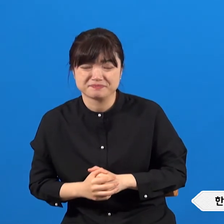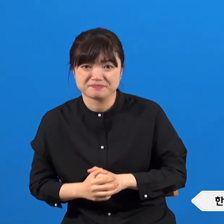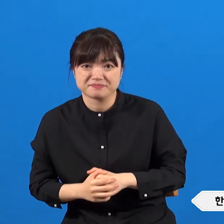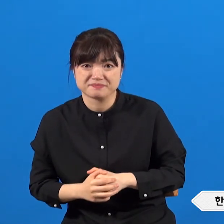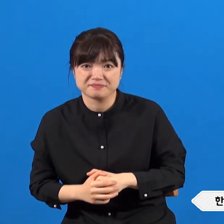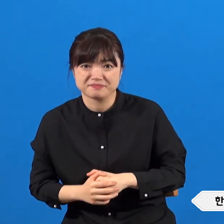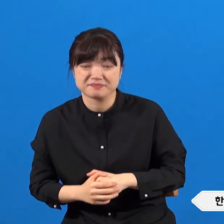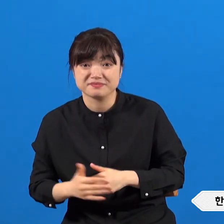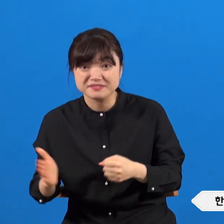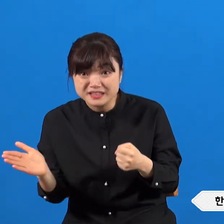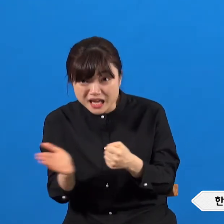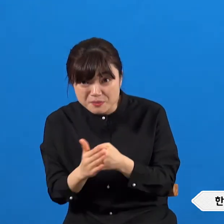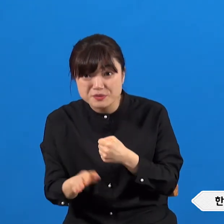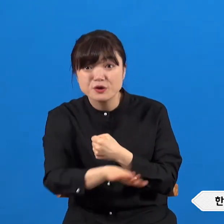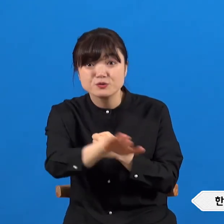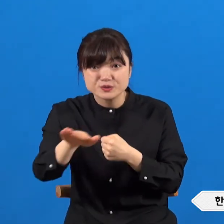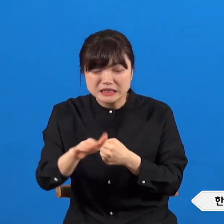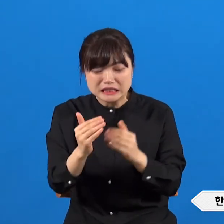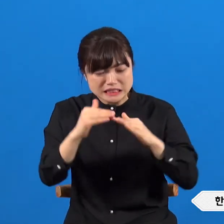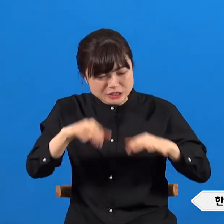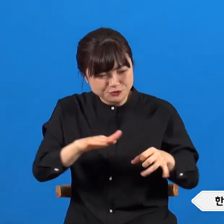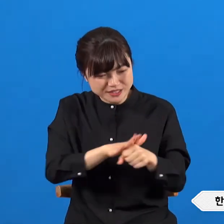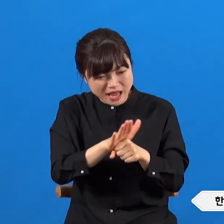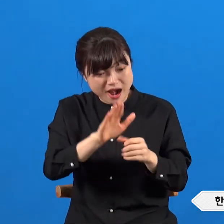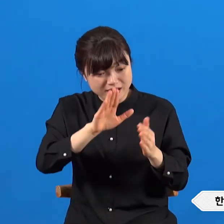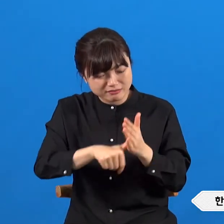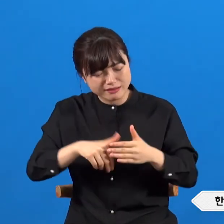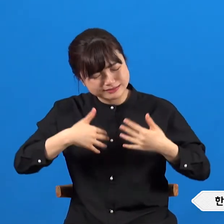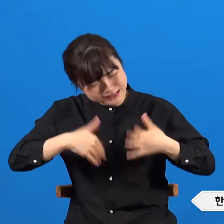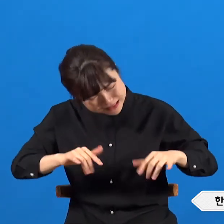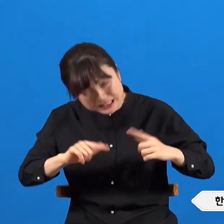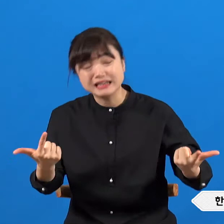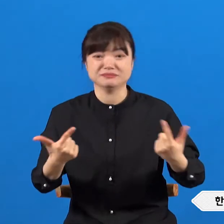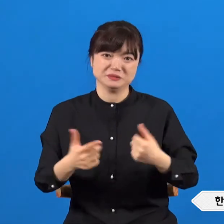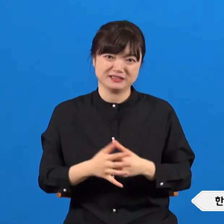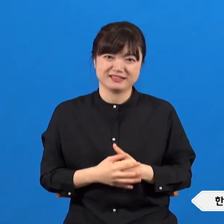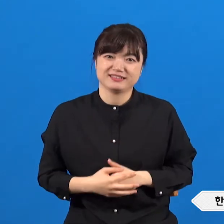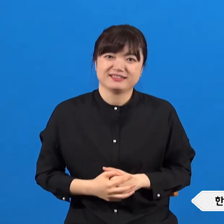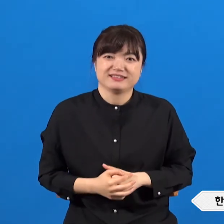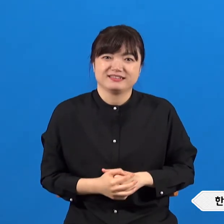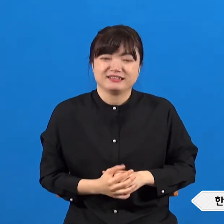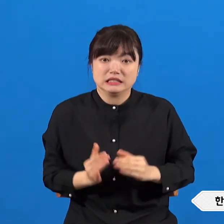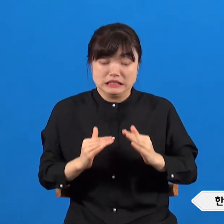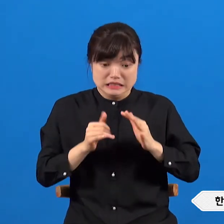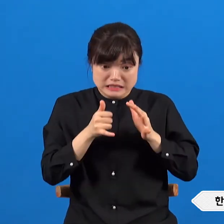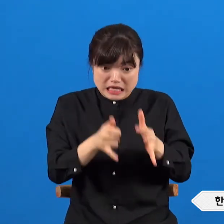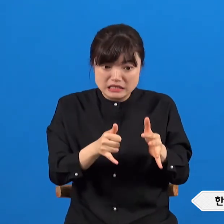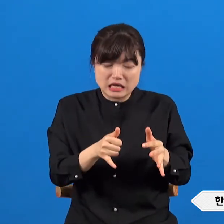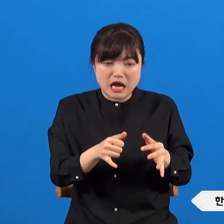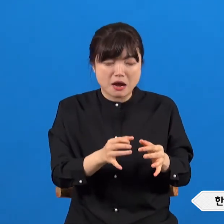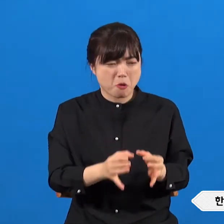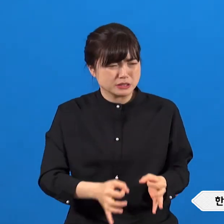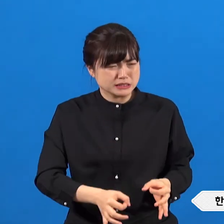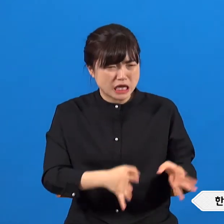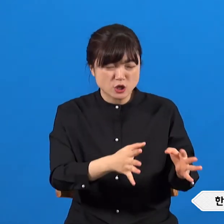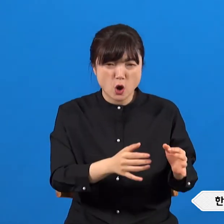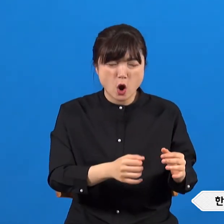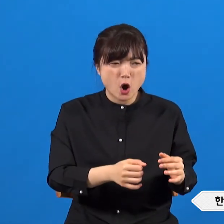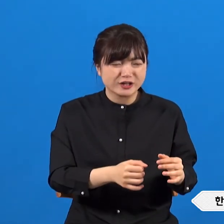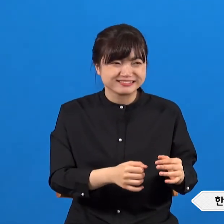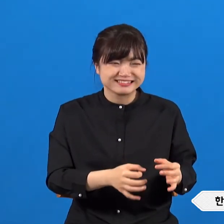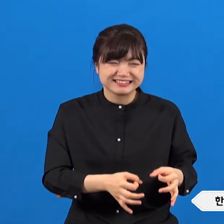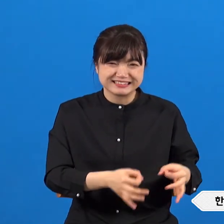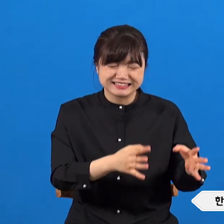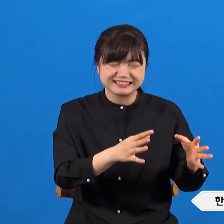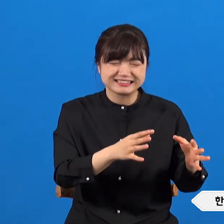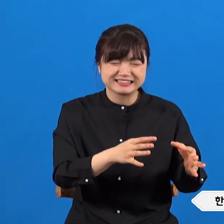그래서 우리는 이웃 사랑할 때 지치지 않고 할 수 있습니다. 세상에 무슨 자선 운동처럼